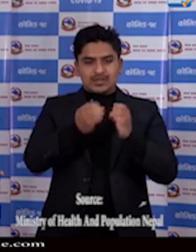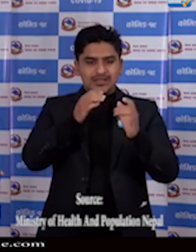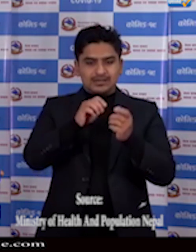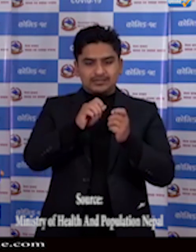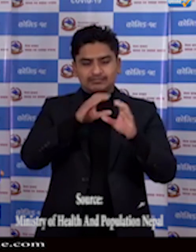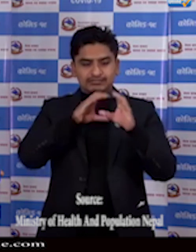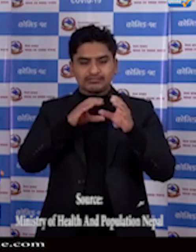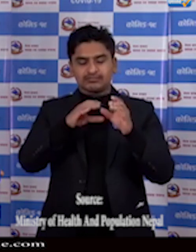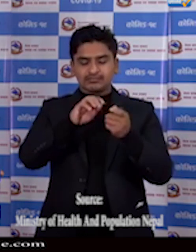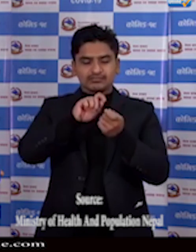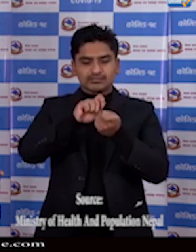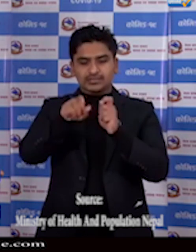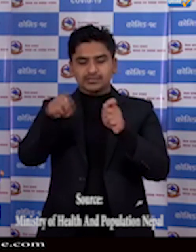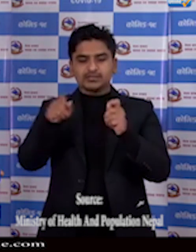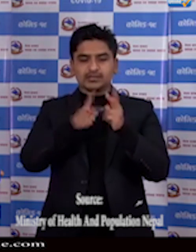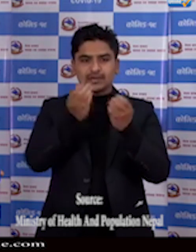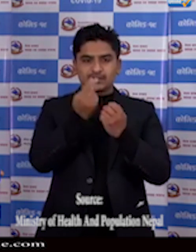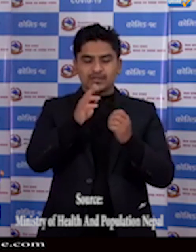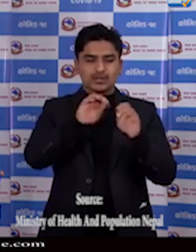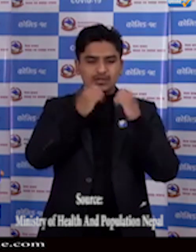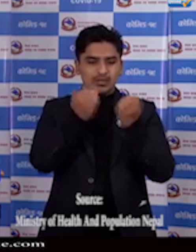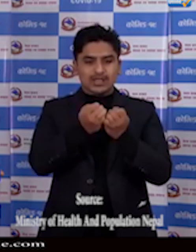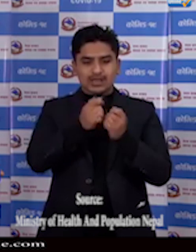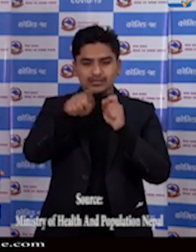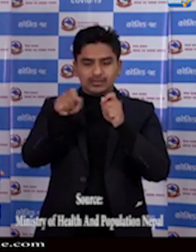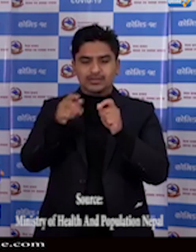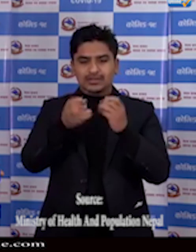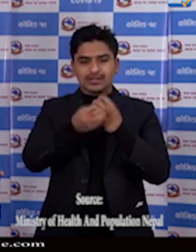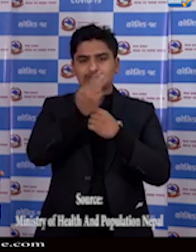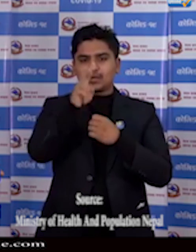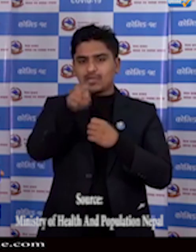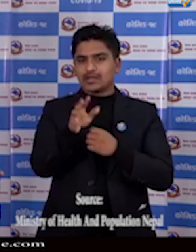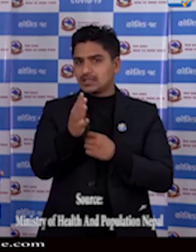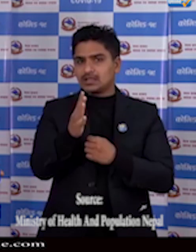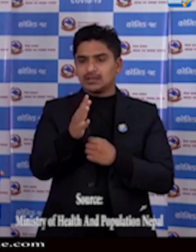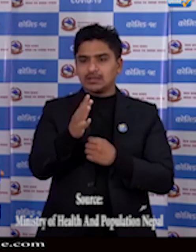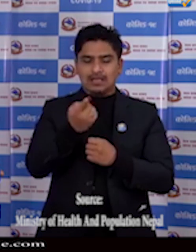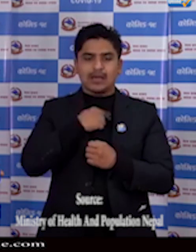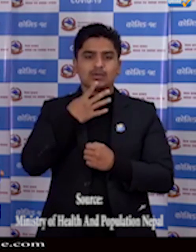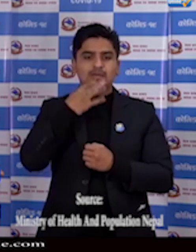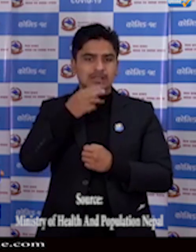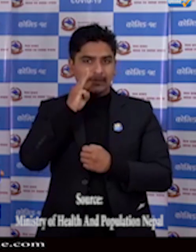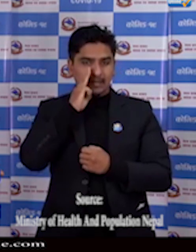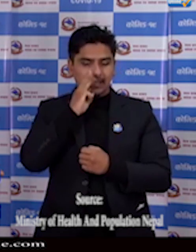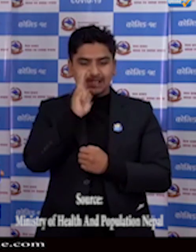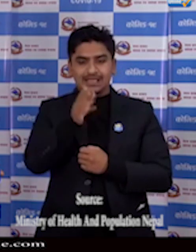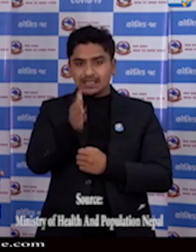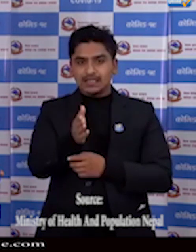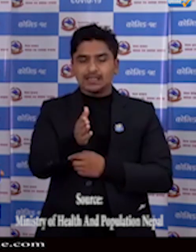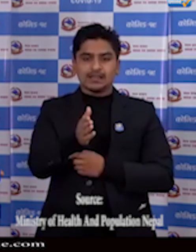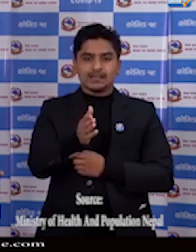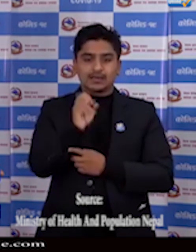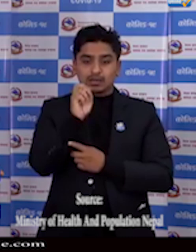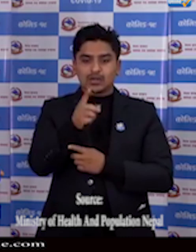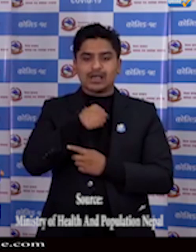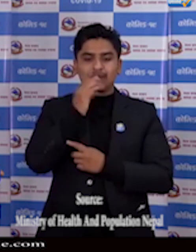धेरैले गर्नुभएको छ। अब अहिले कम्युनिटी ट्रान्समिसन देशमा भइसकेको अवस्था छैन हाम्रो निक्रोलमा, त्यसले गर्दा